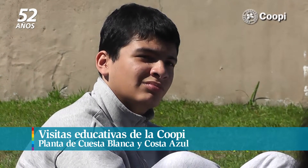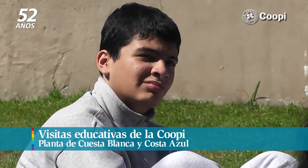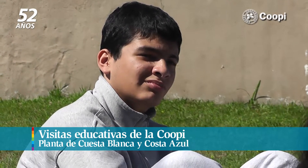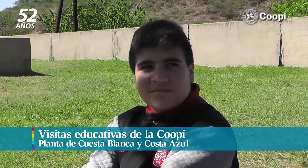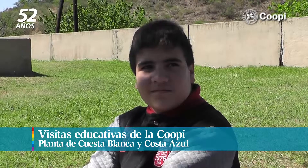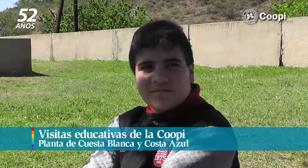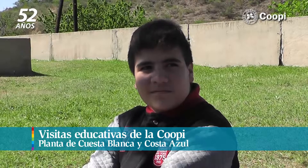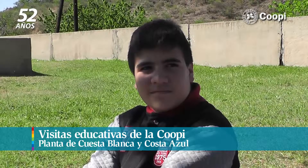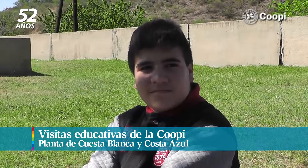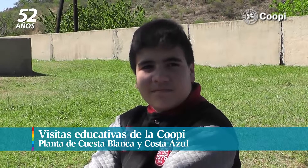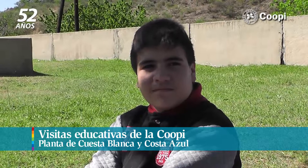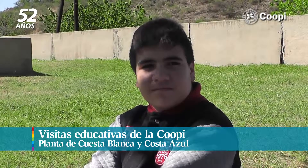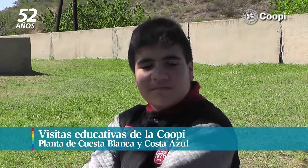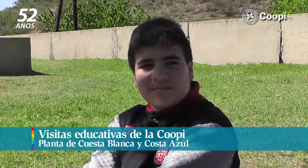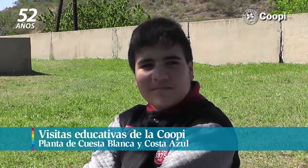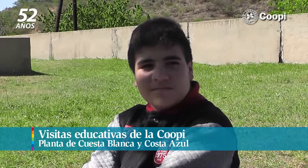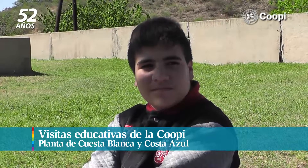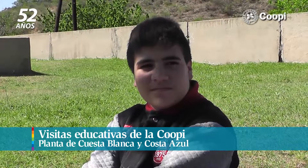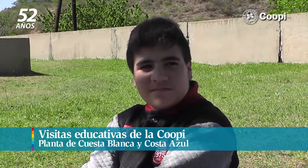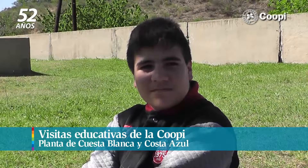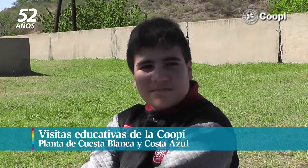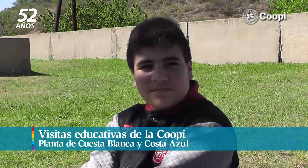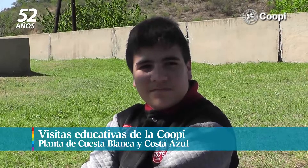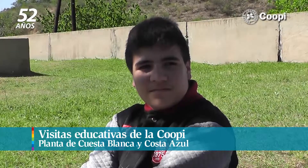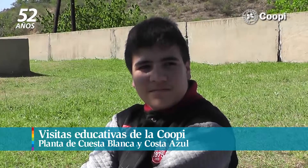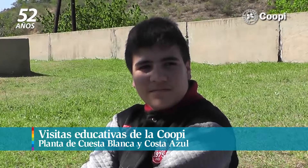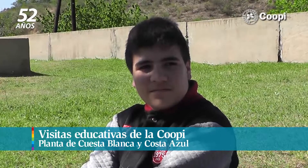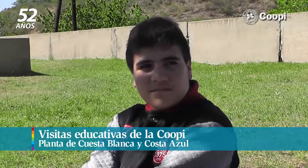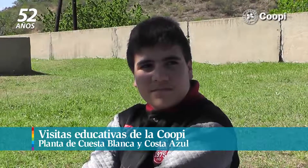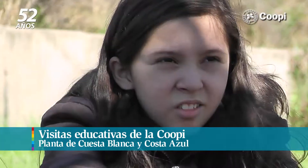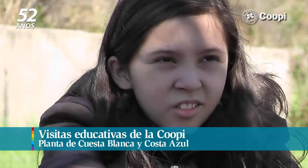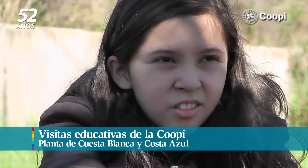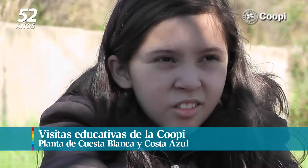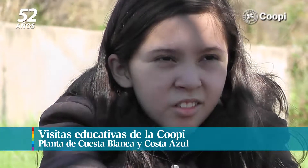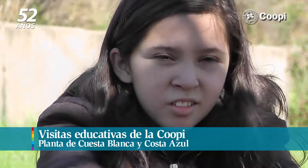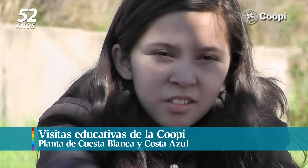con tanta sed que chupó todo el agua y no tuve creciente, ¿sí? El río no creció.